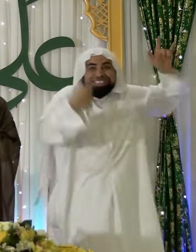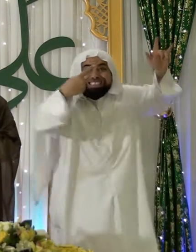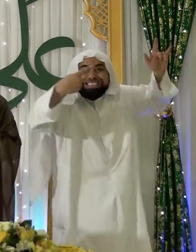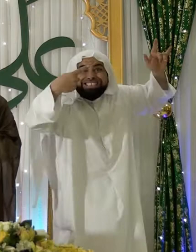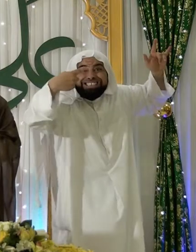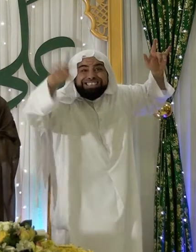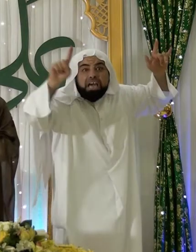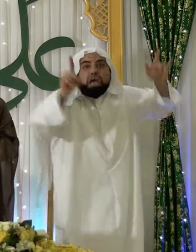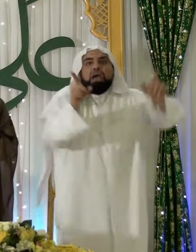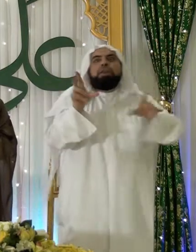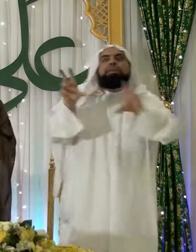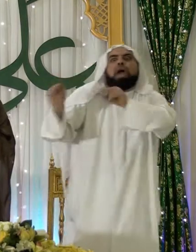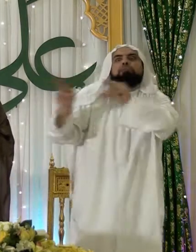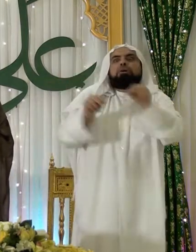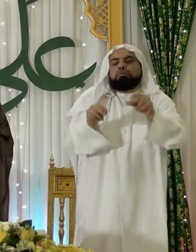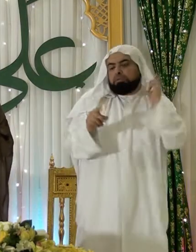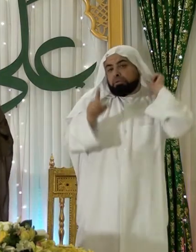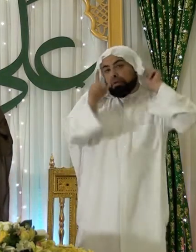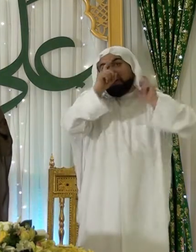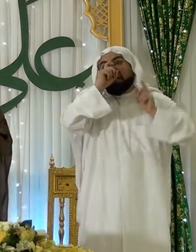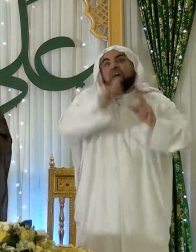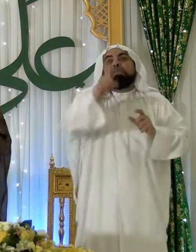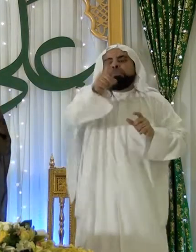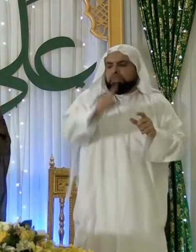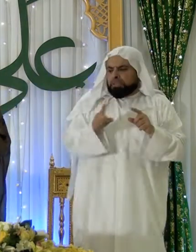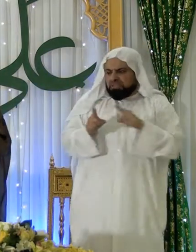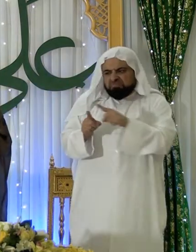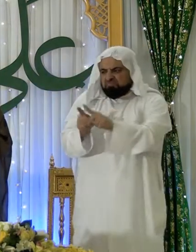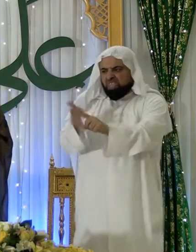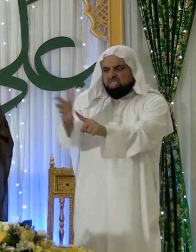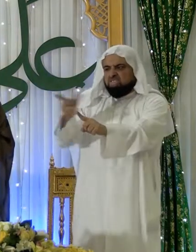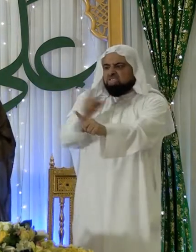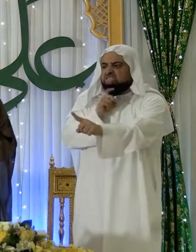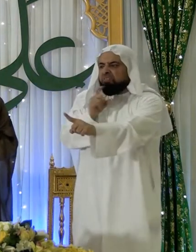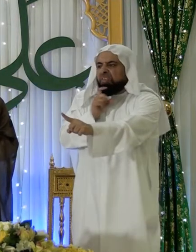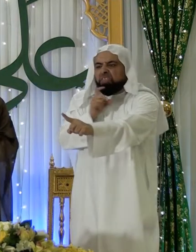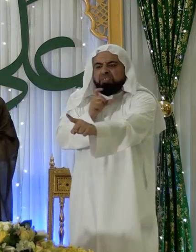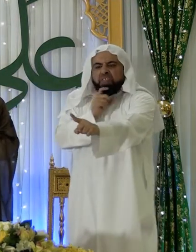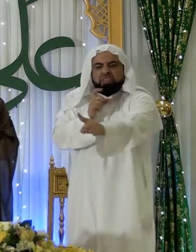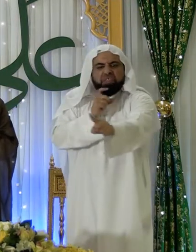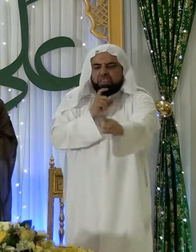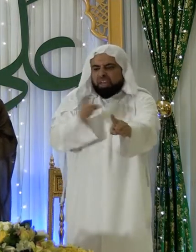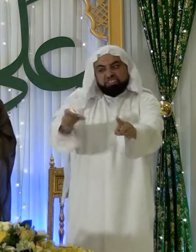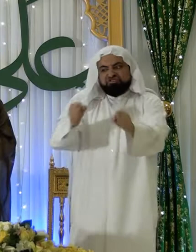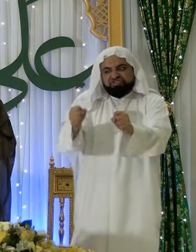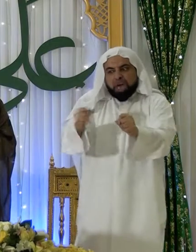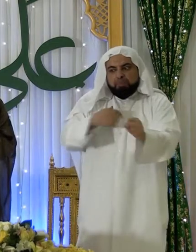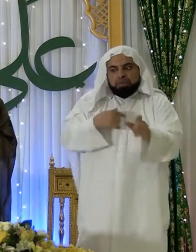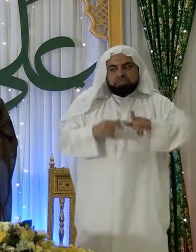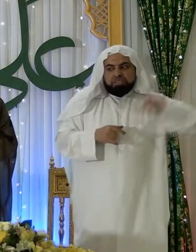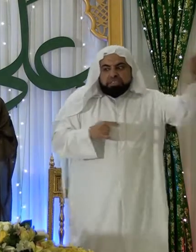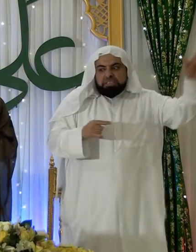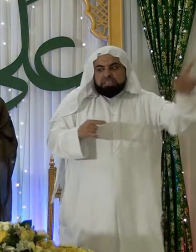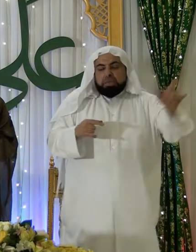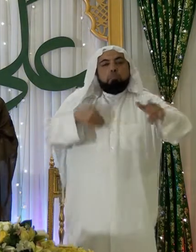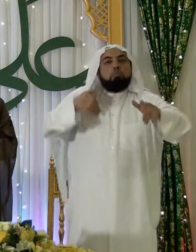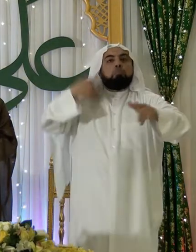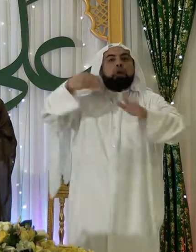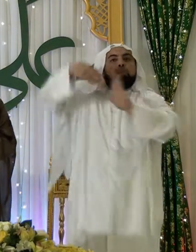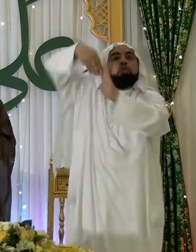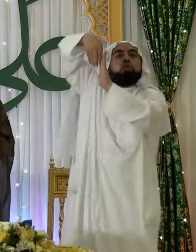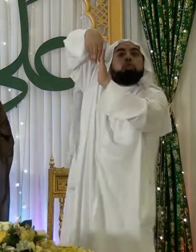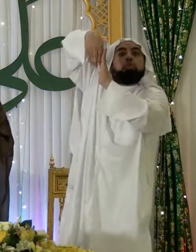على المؤسسة ويستطيع أن تستمر تلك المؤسسة